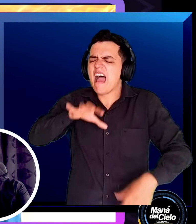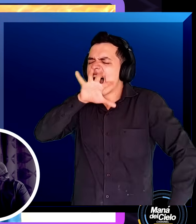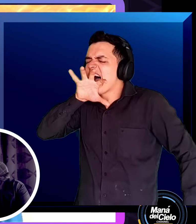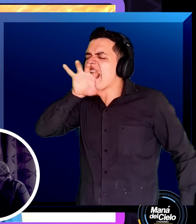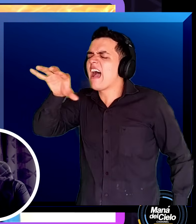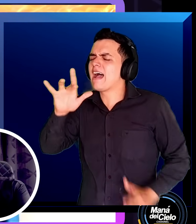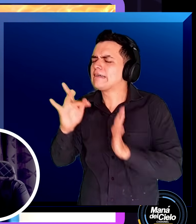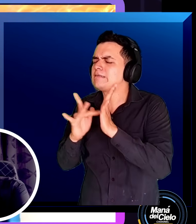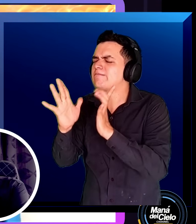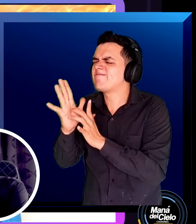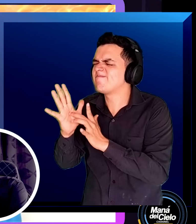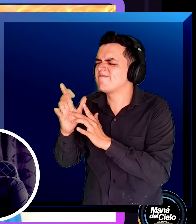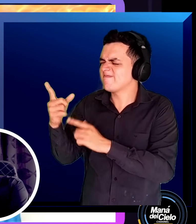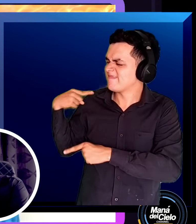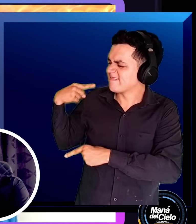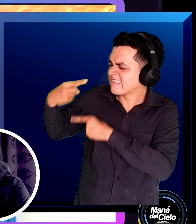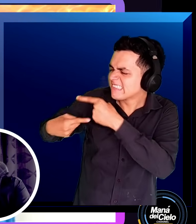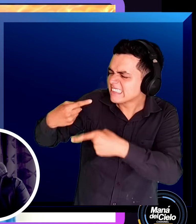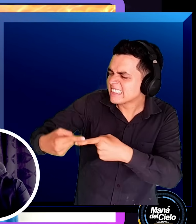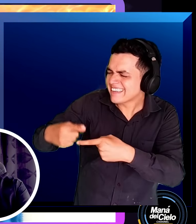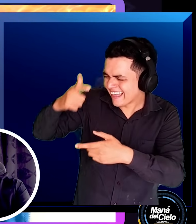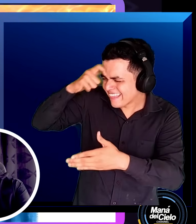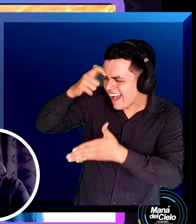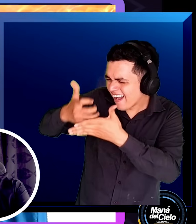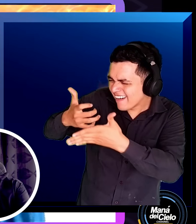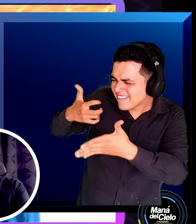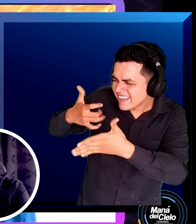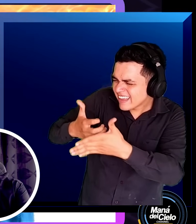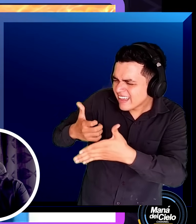¡Que gritaría! ¡Ya, que se calle, que